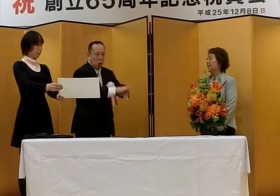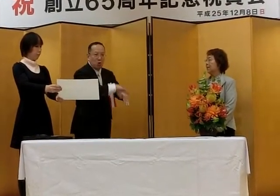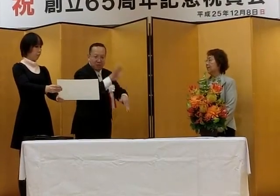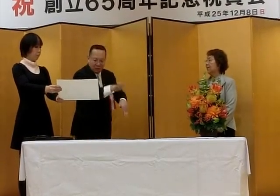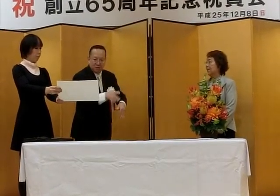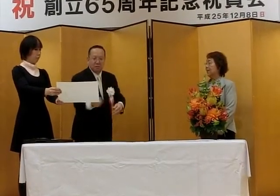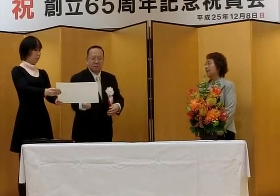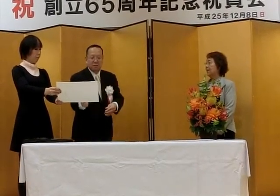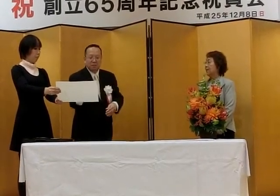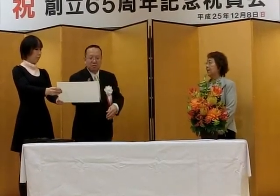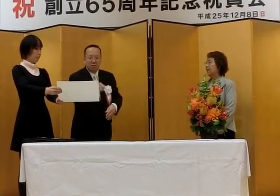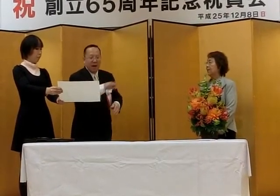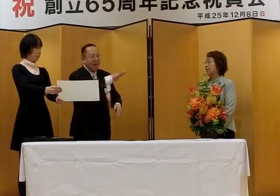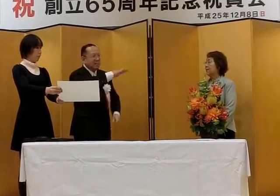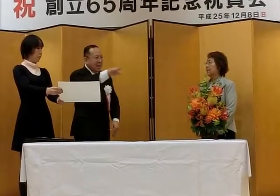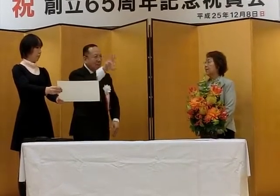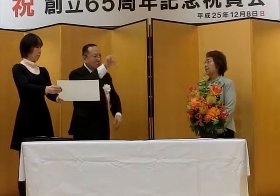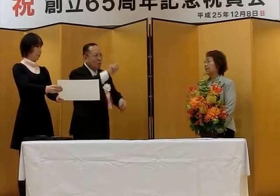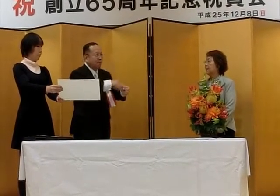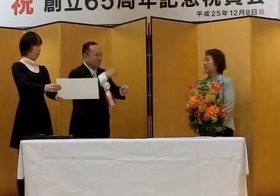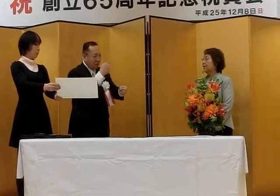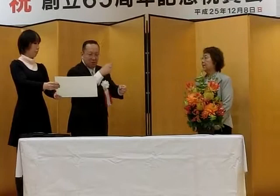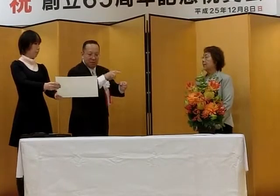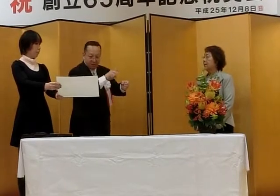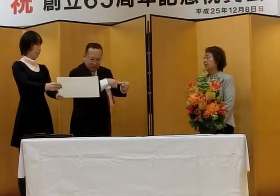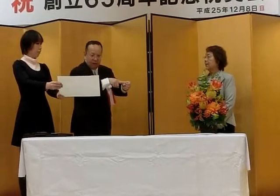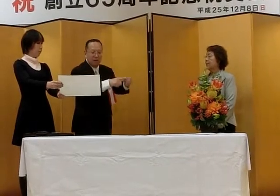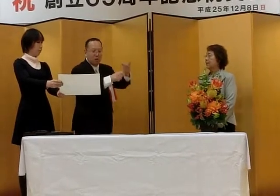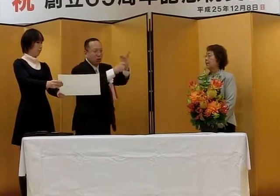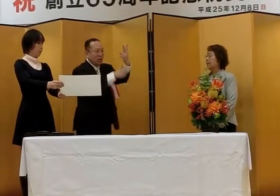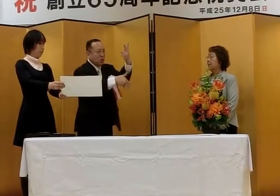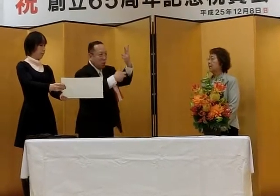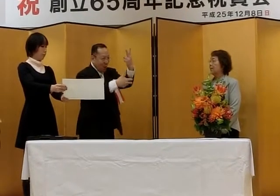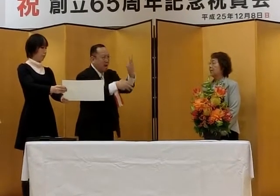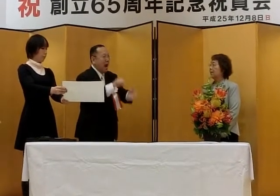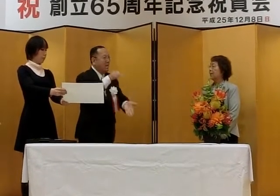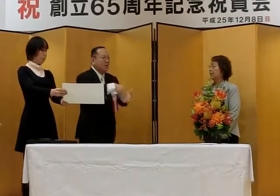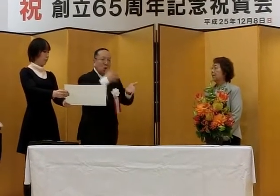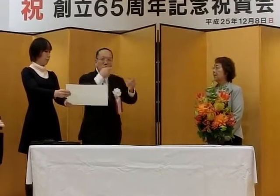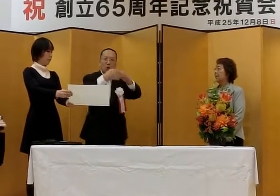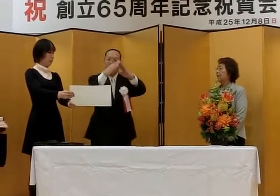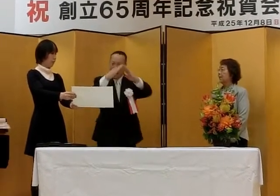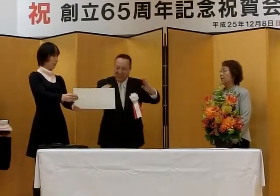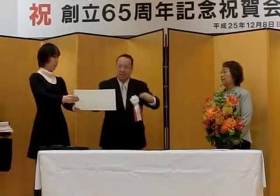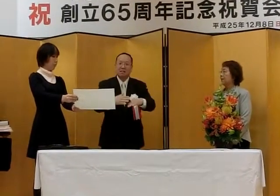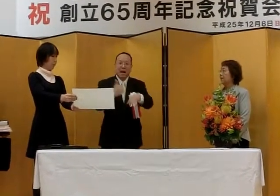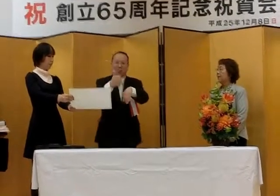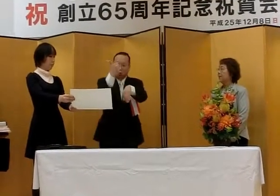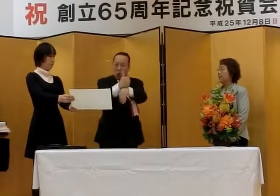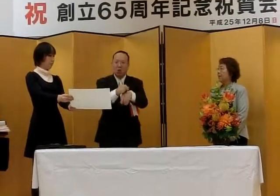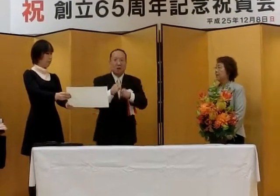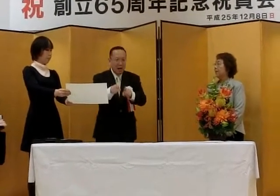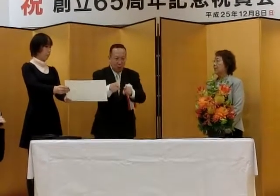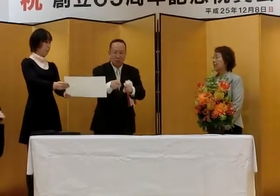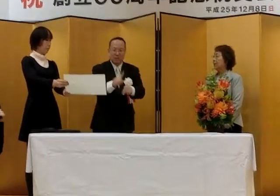以下同文です。平成25年12月8日、足立区ろう者協会会